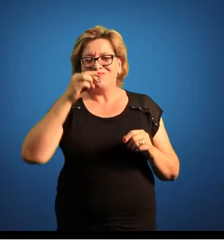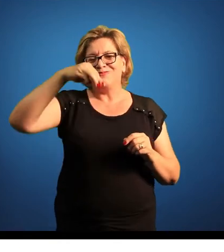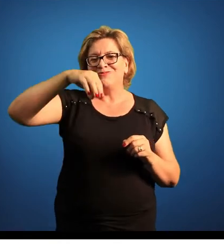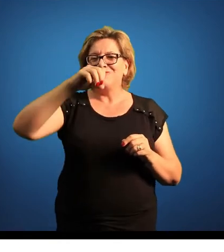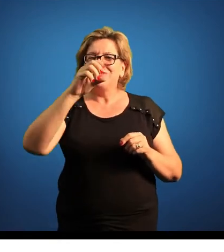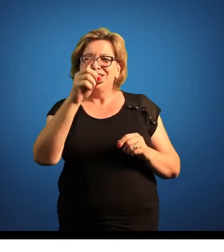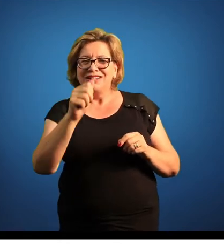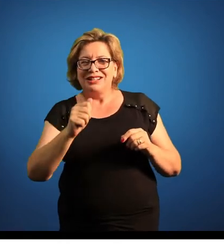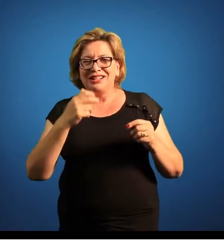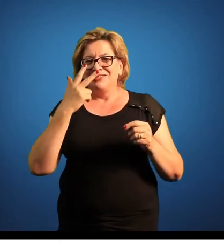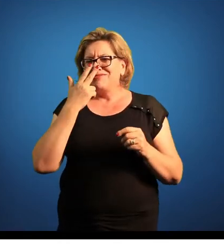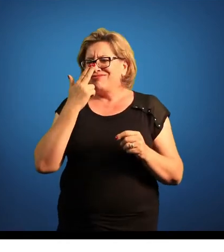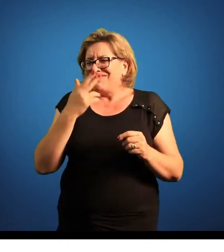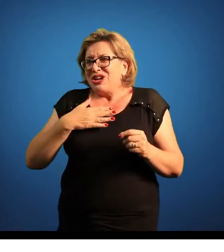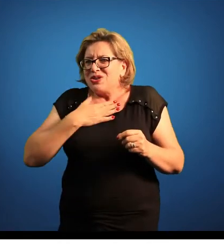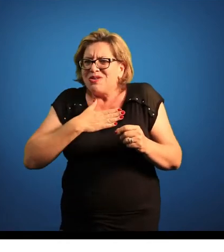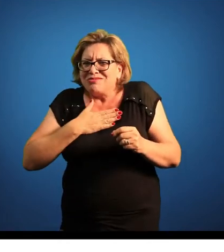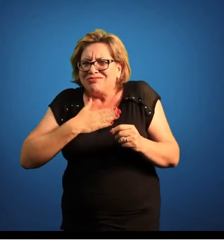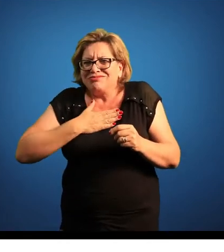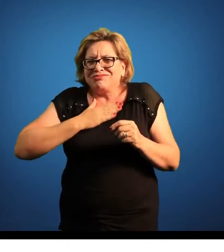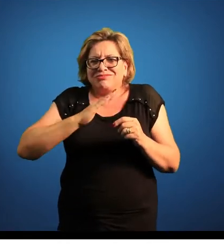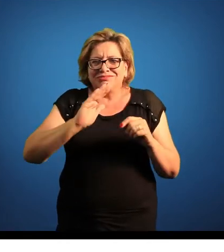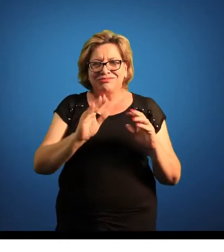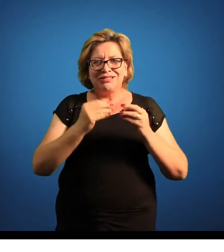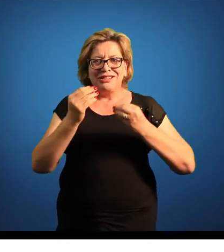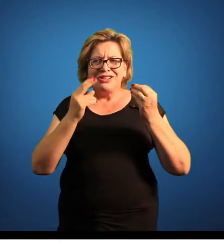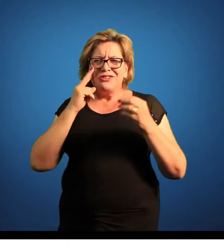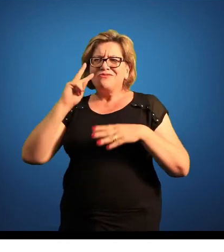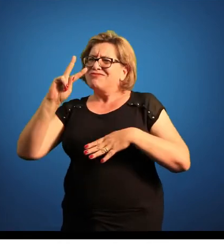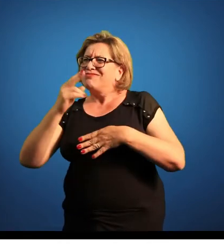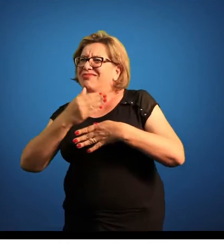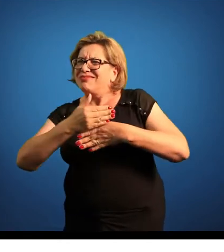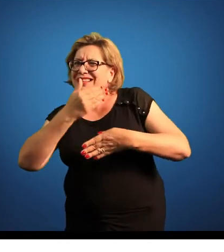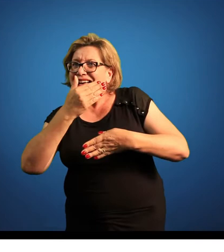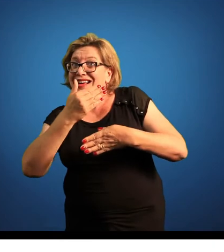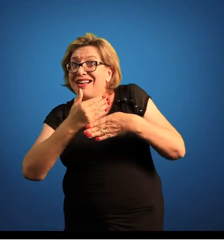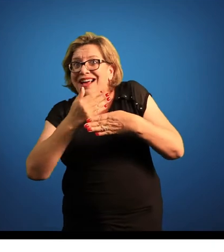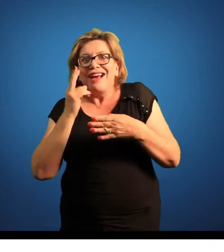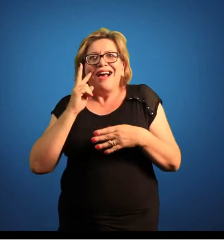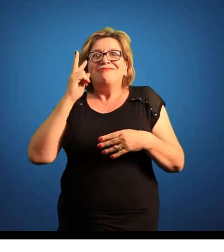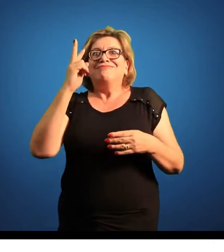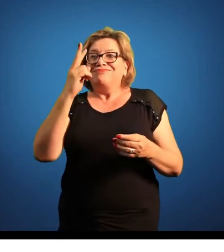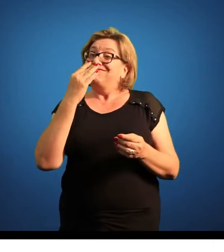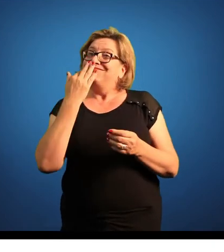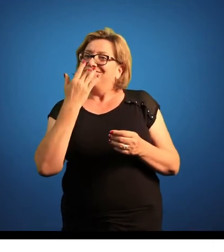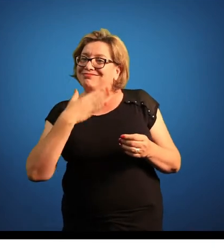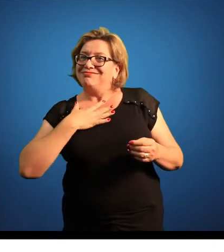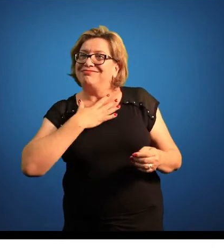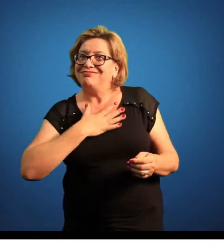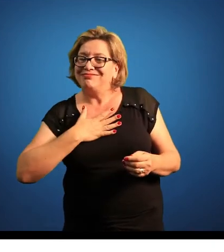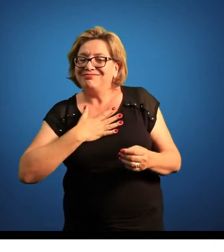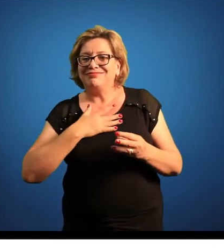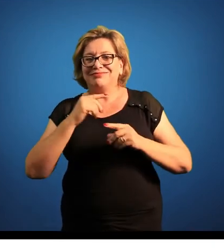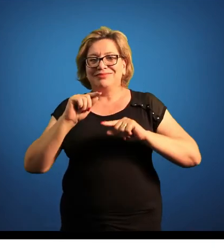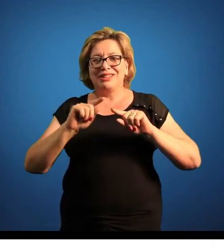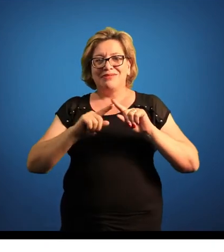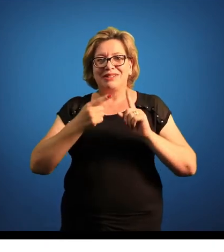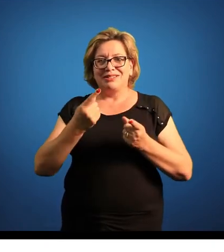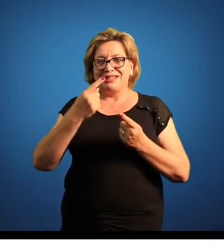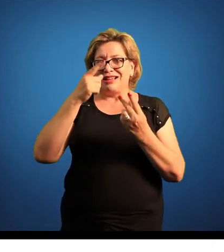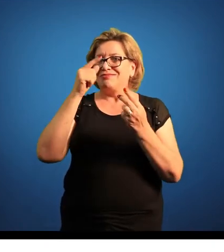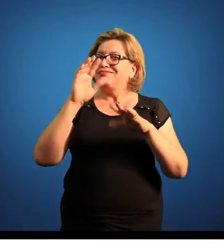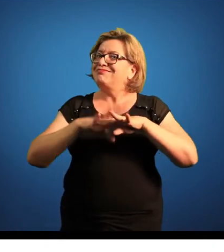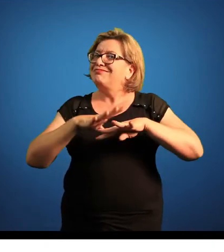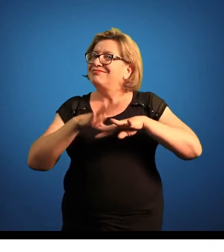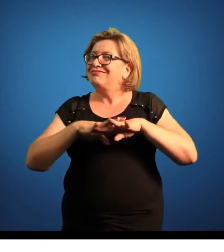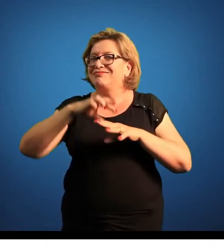moda, não interessa se você gosta ou não dessa cor, você vai passar nas vitrines das lojas e vai ver aquela cor estampada lá em todas elas. A ideia da moda